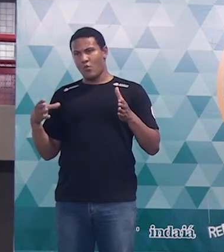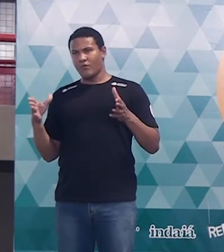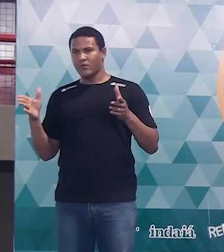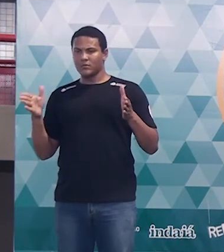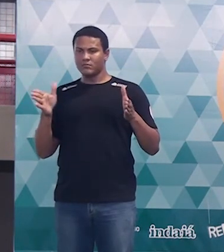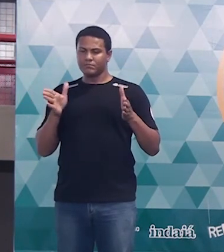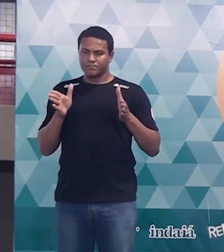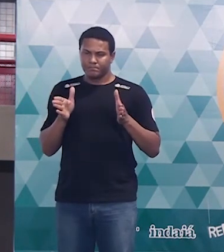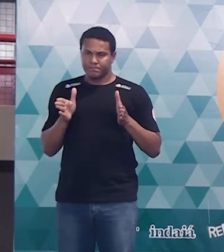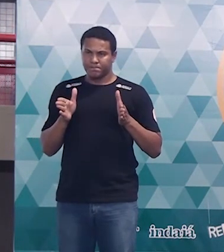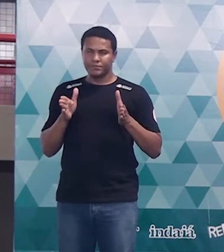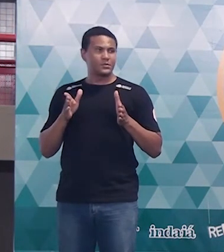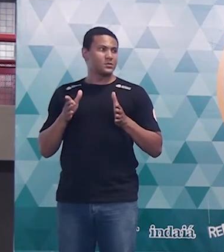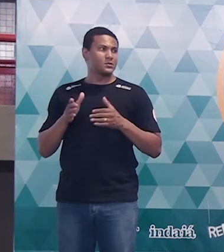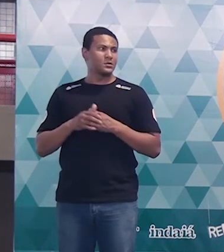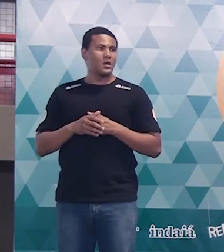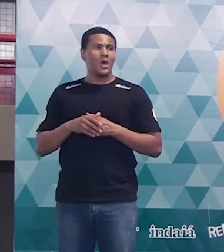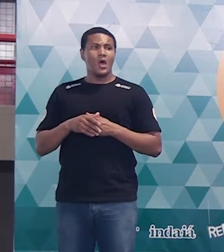anterior.